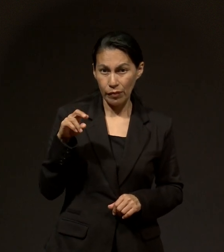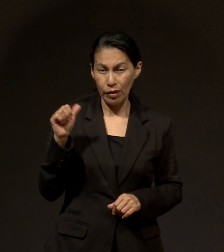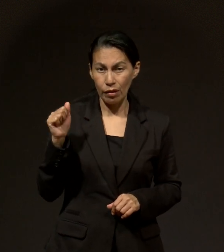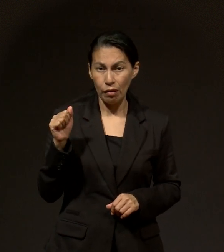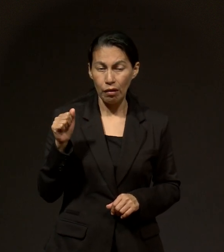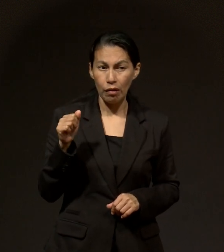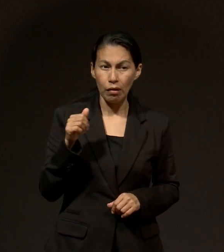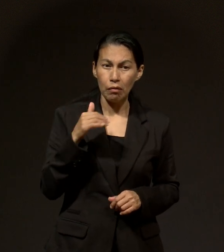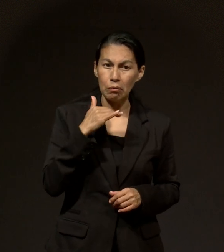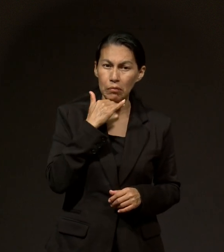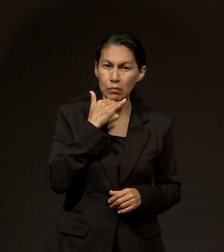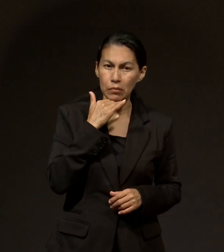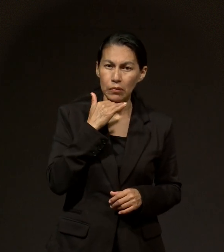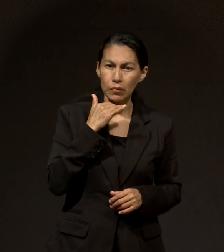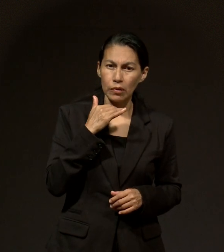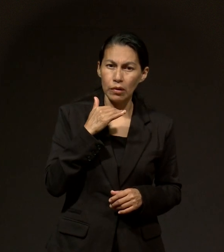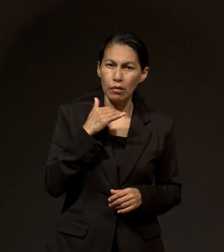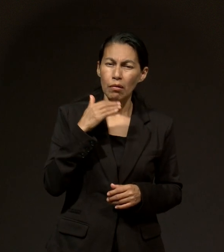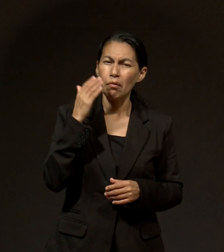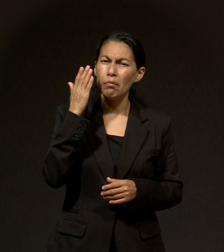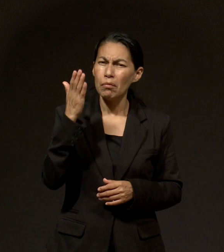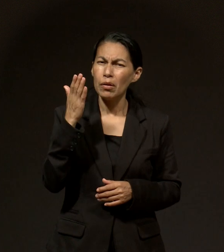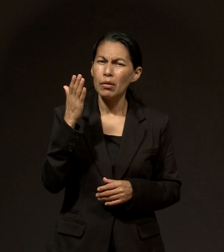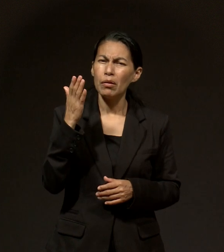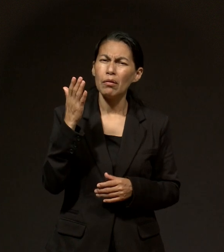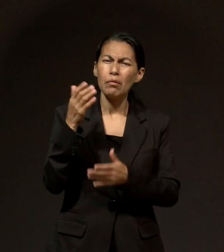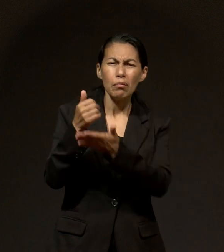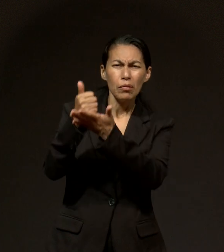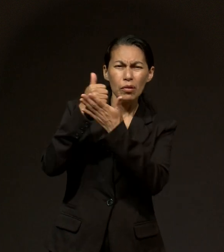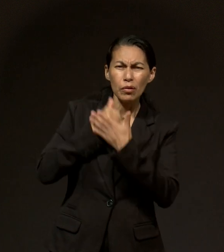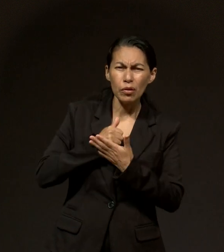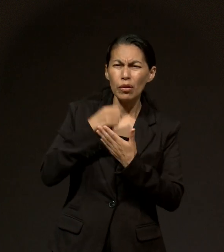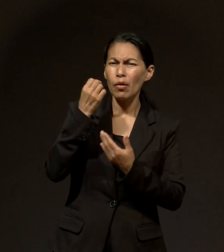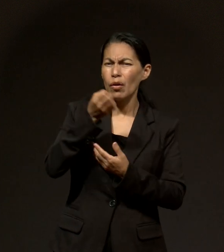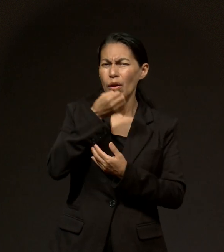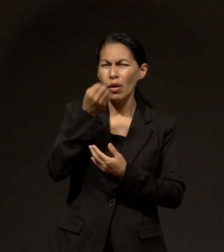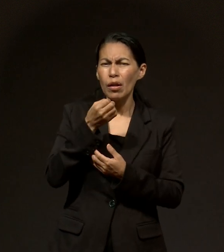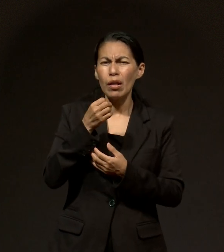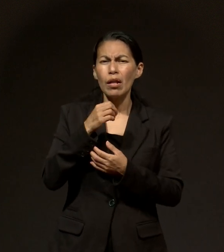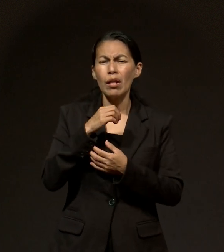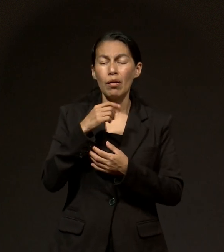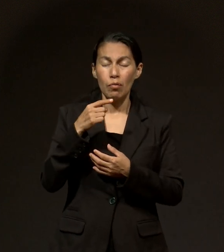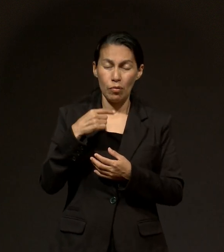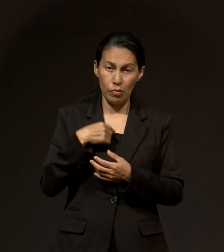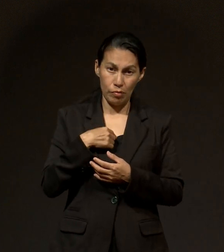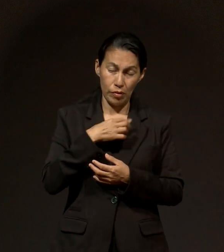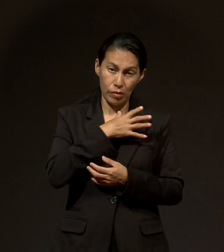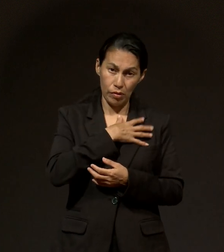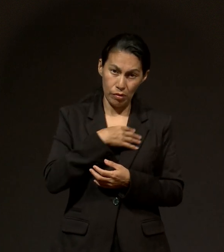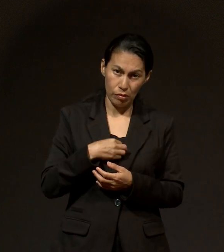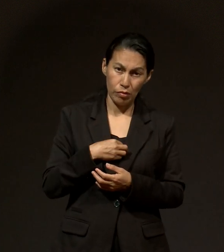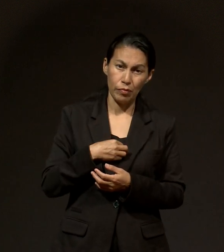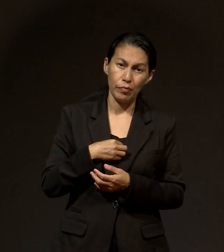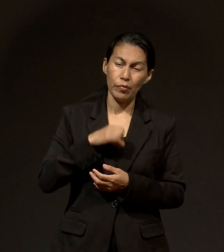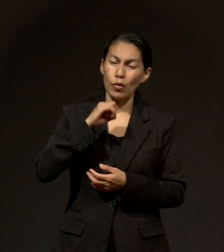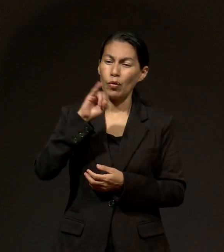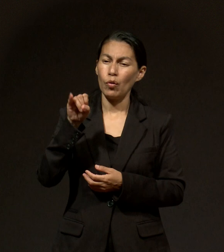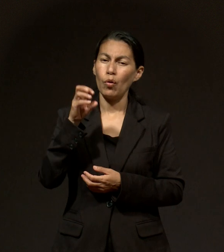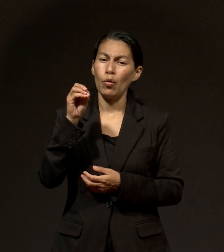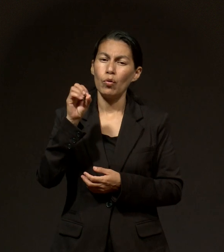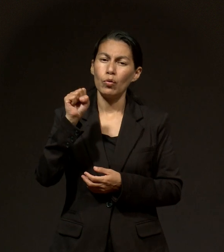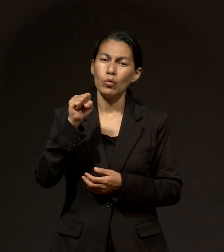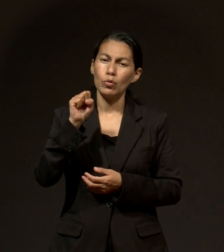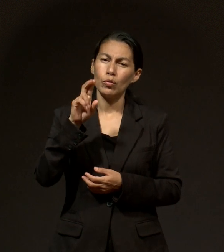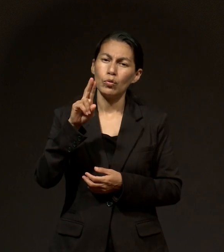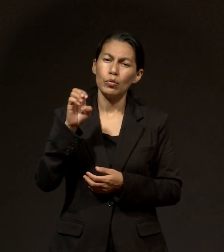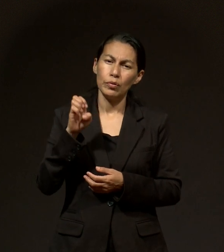Perdón Dice Le ruego Que me ayuden A orar Por la salvación De mi hijo Josué Reyes Mina Él